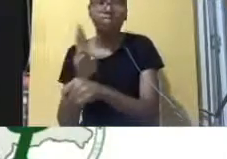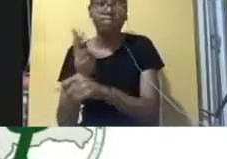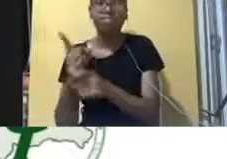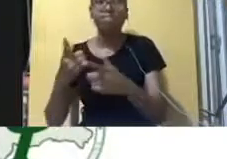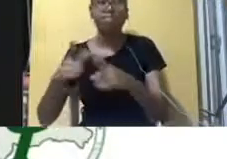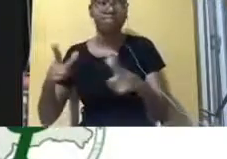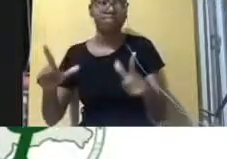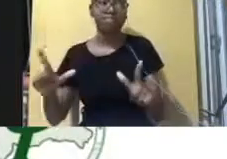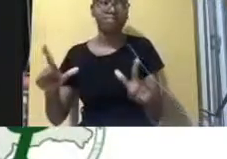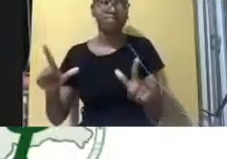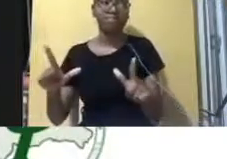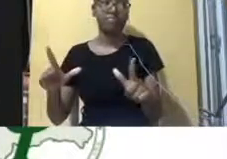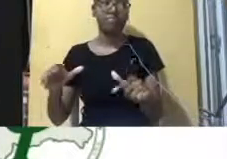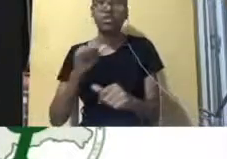discapacidad.